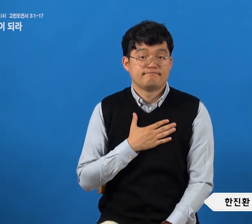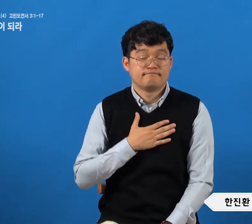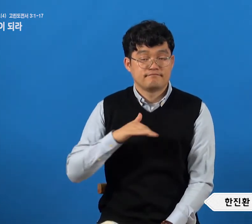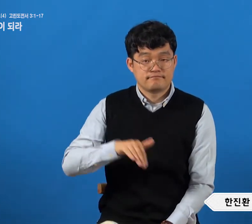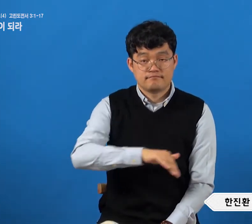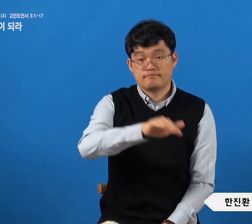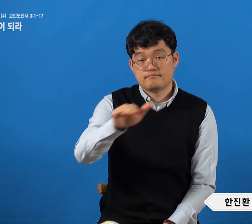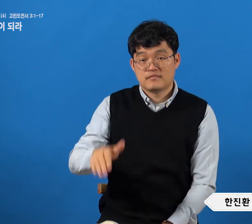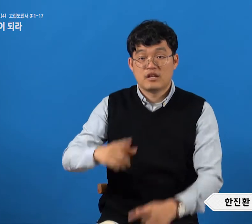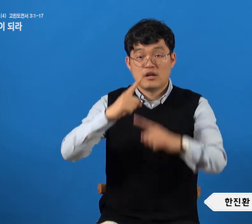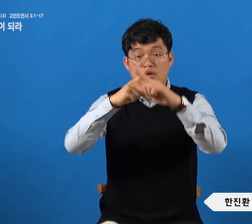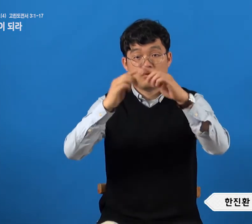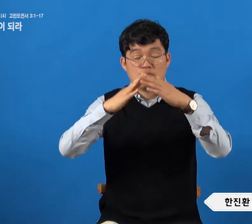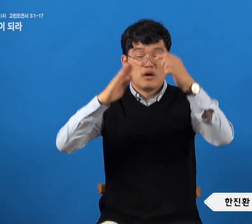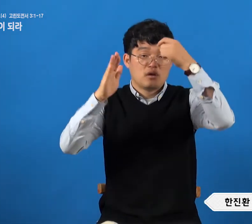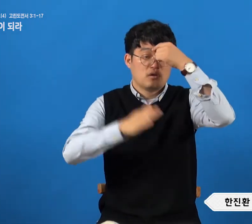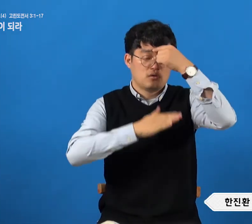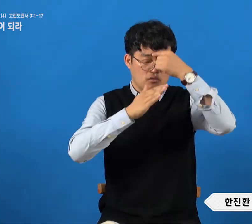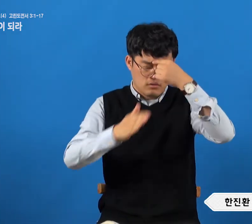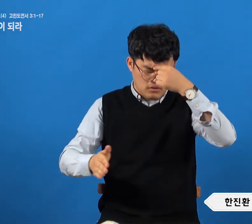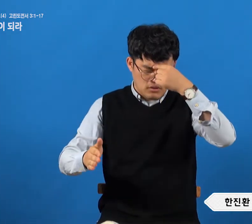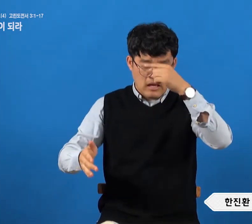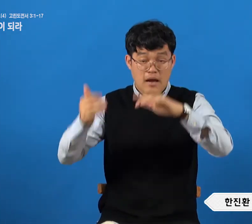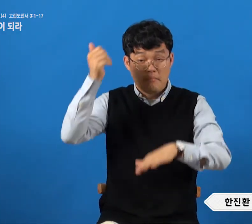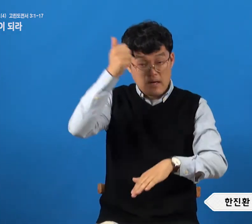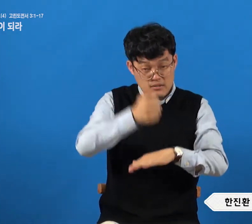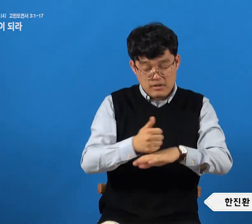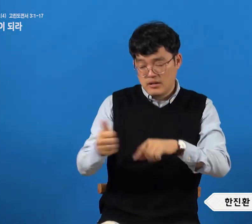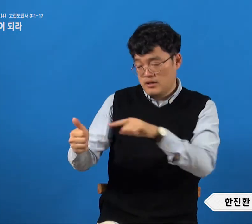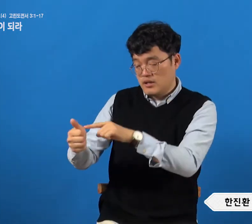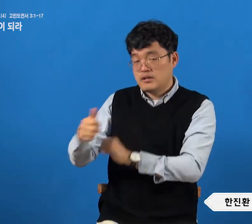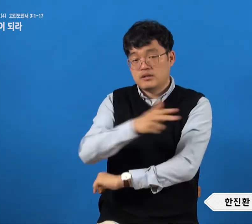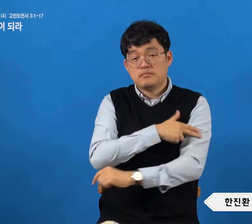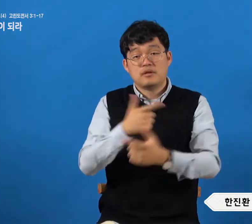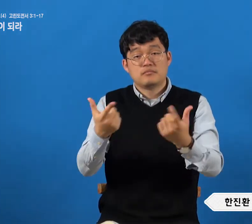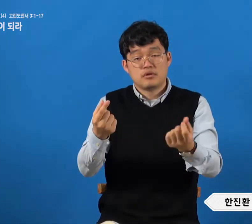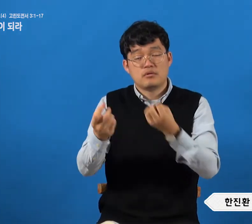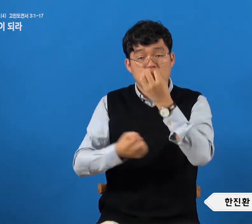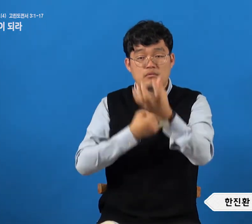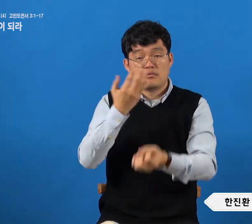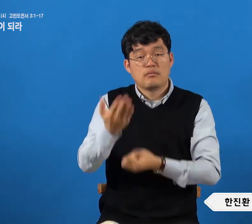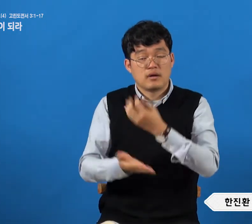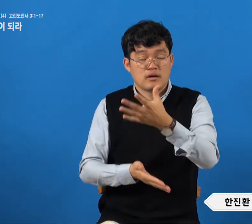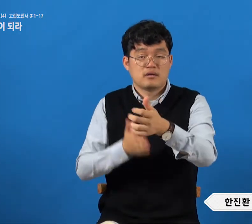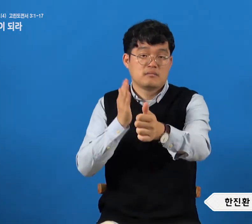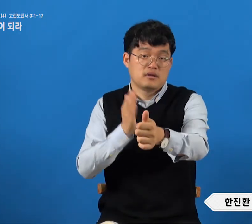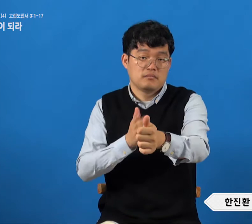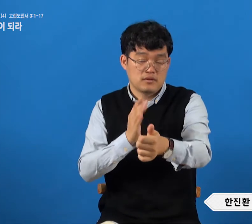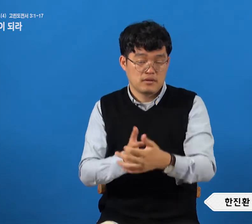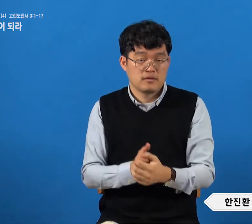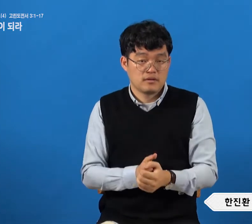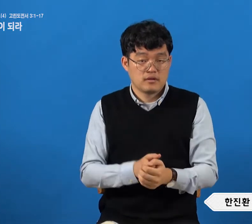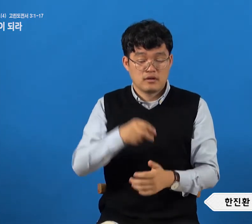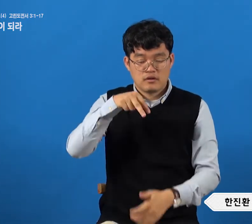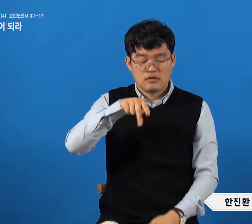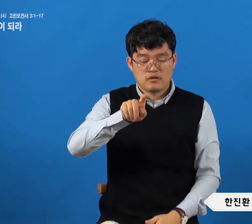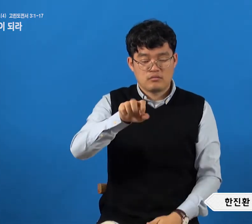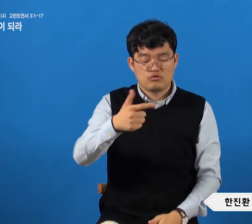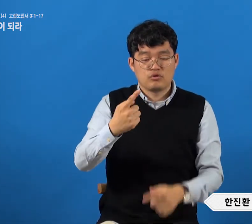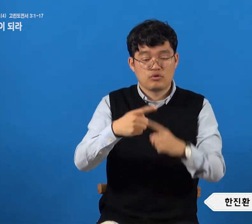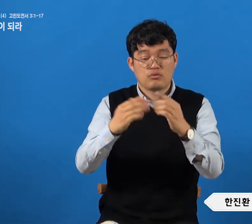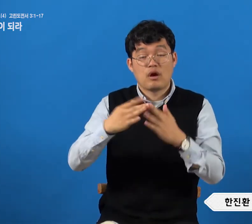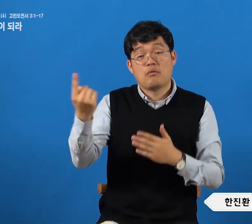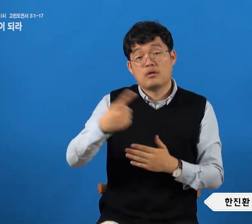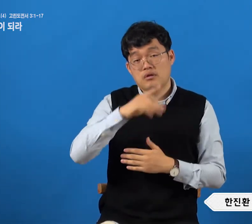저는 우리 교회 성도들이 마지막에는 다 그 고백할 수 있기를 바랍니다. 서문교회에 와서 좋은